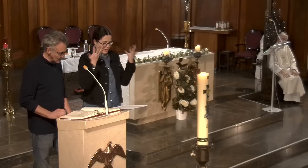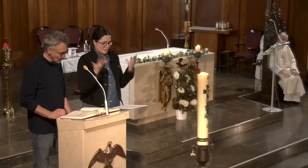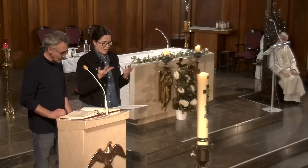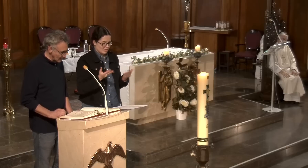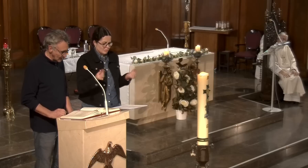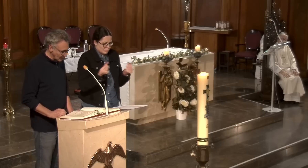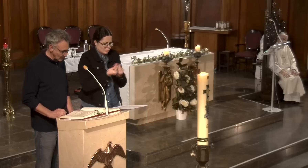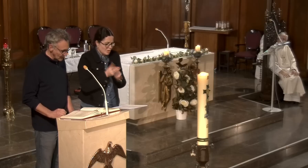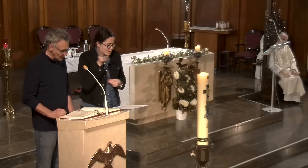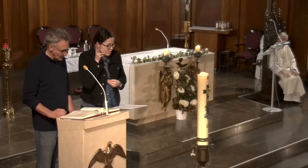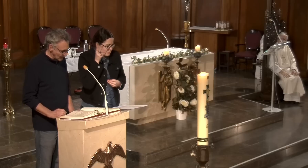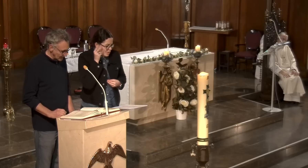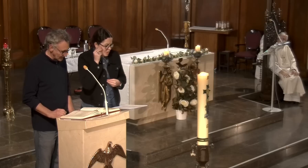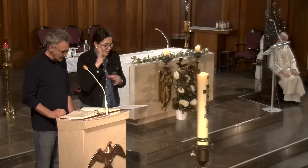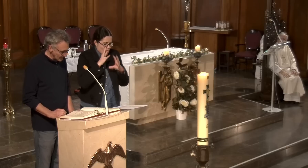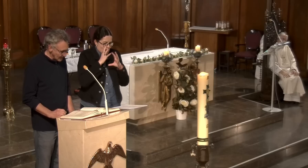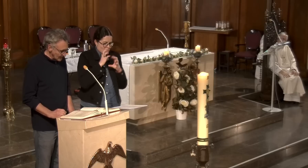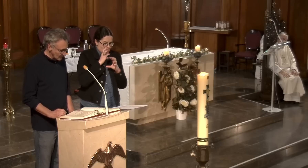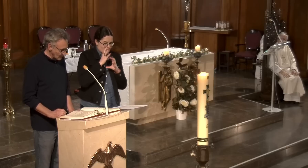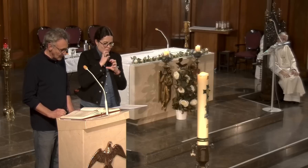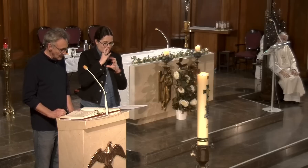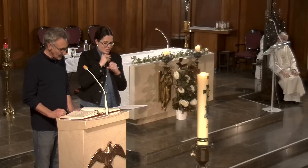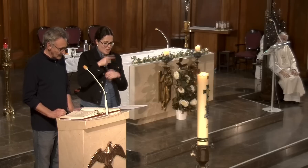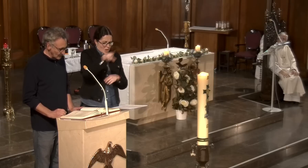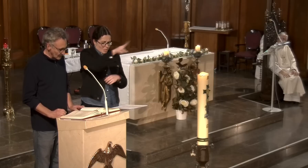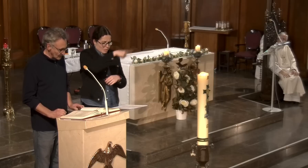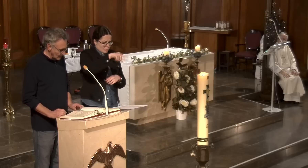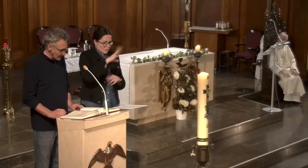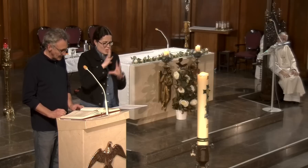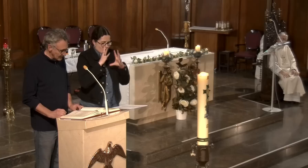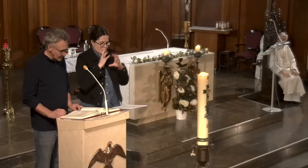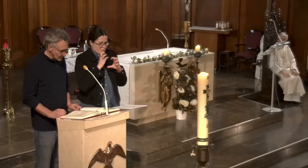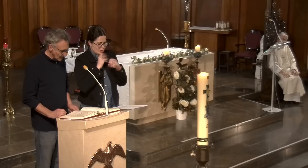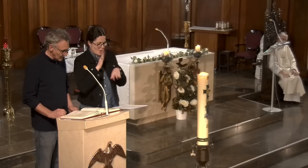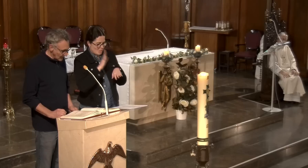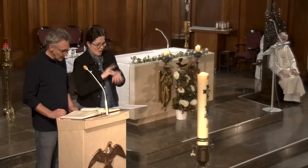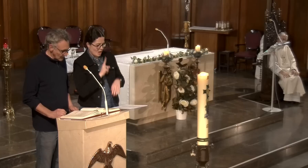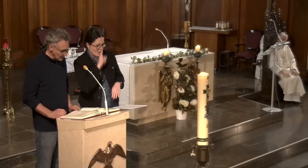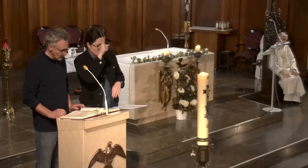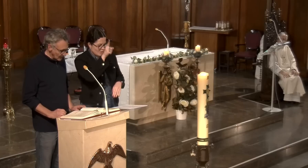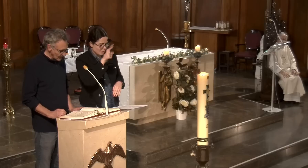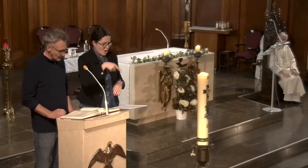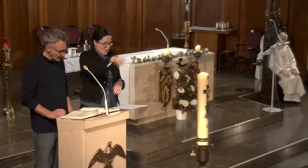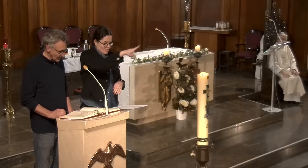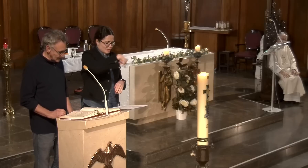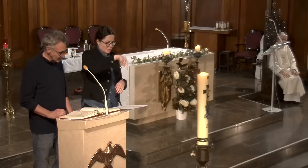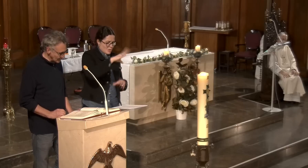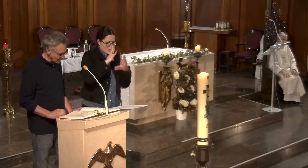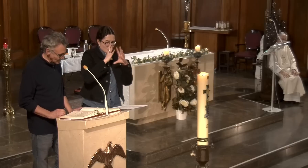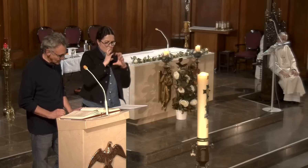señor al son de trompetas tocad para Dios tocar tocar para nuestro Rey tocar